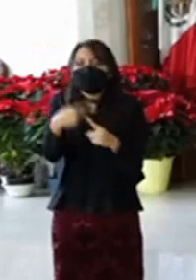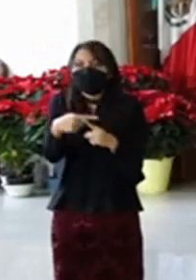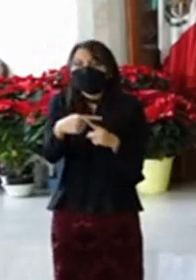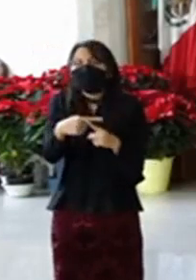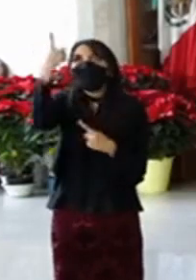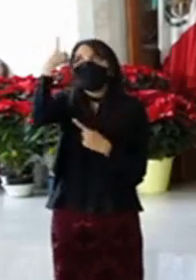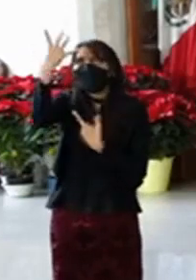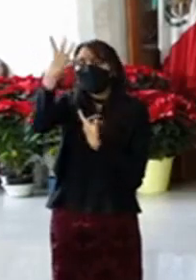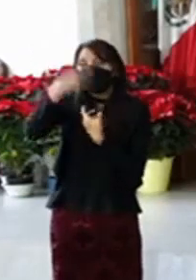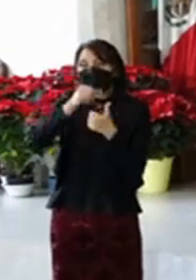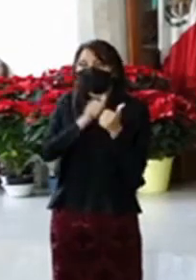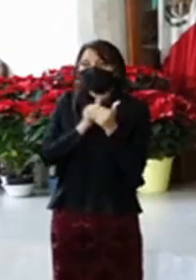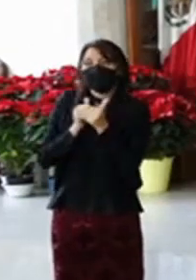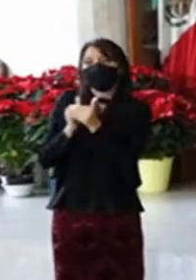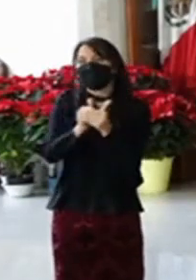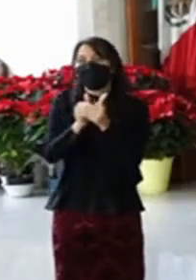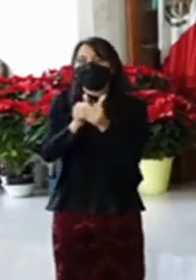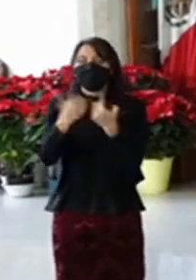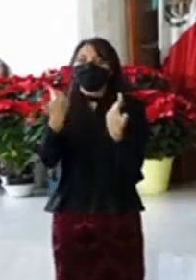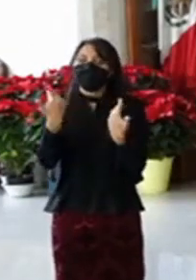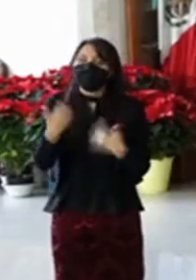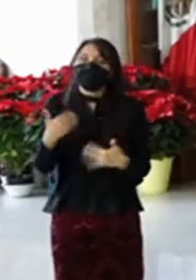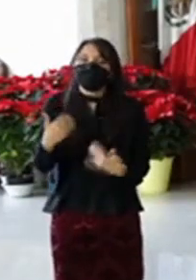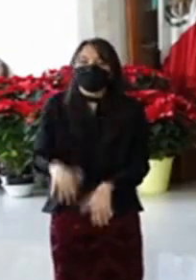Dios con nosotros.